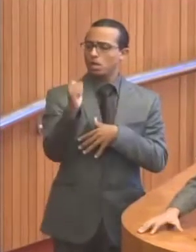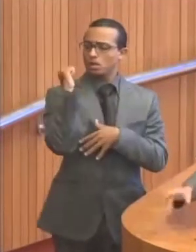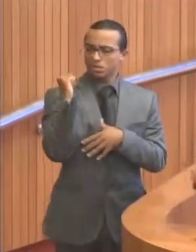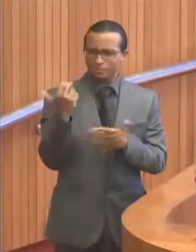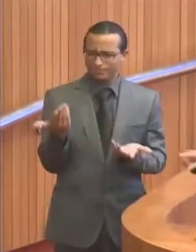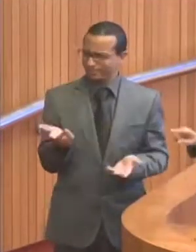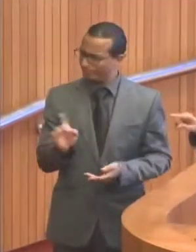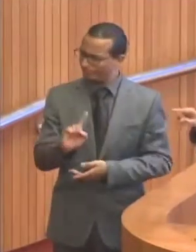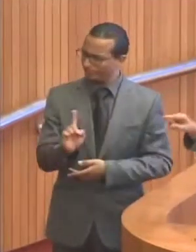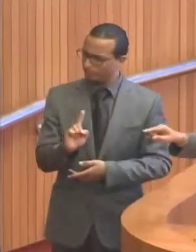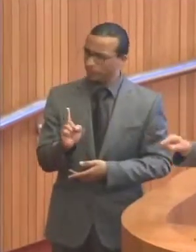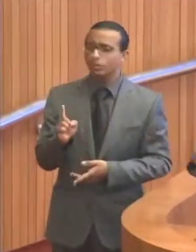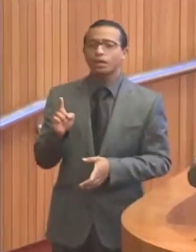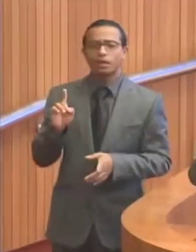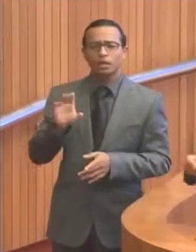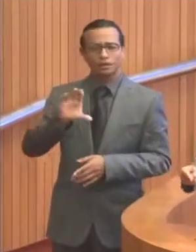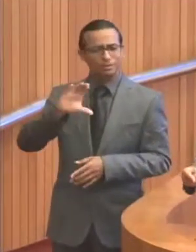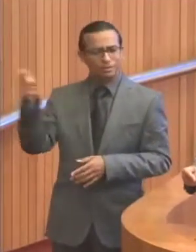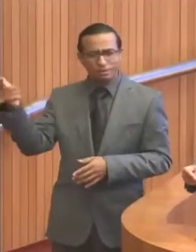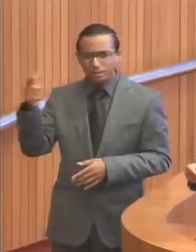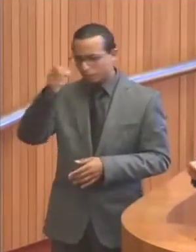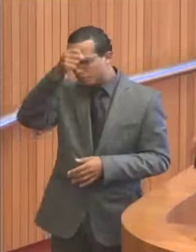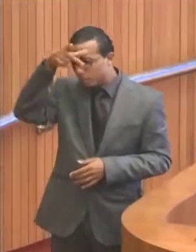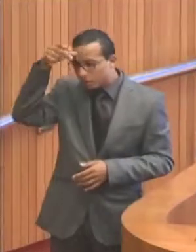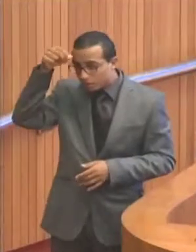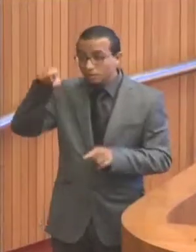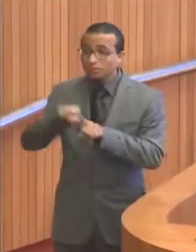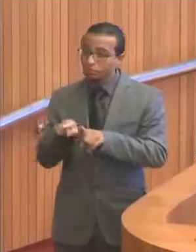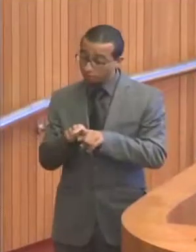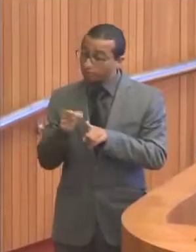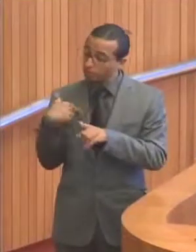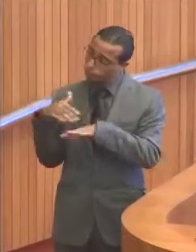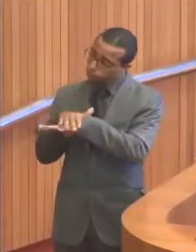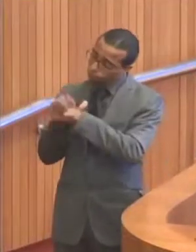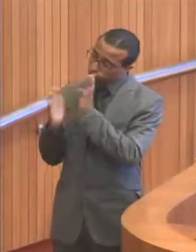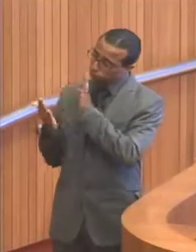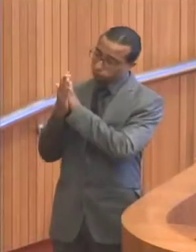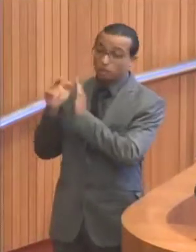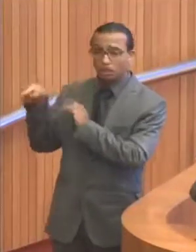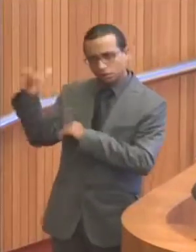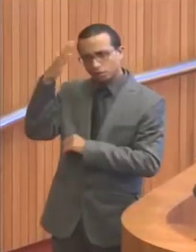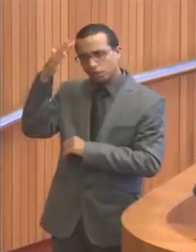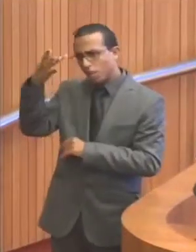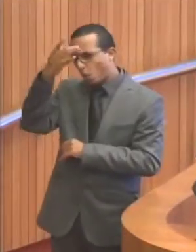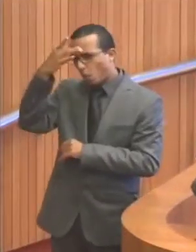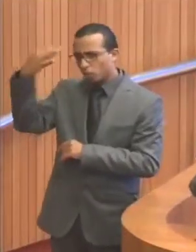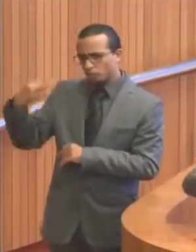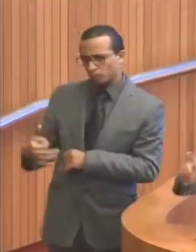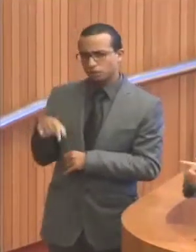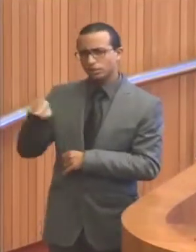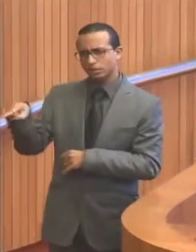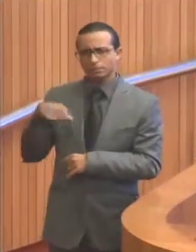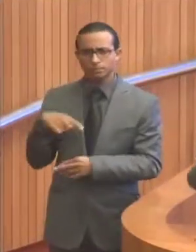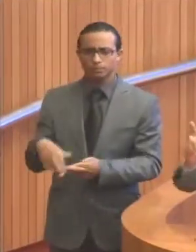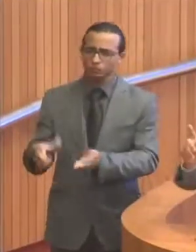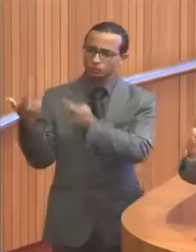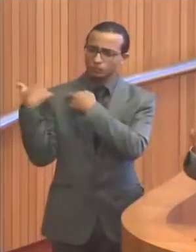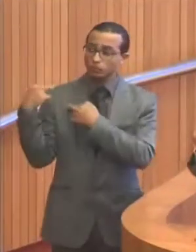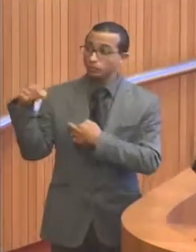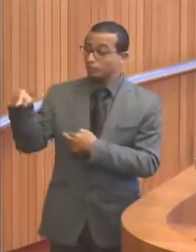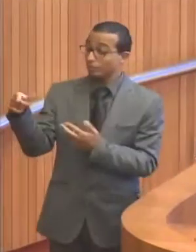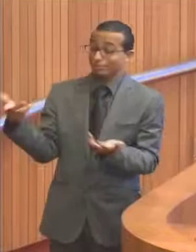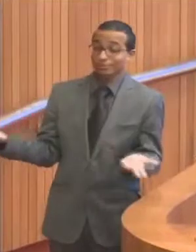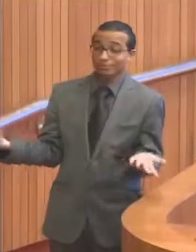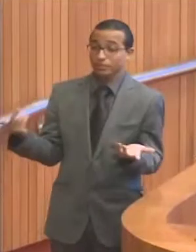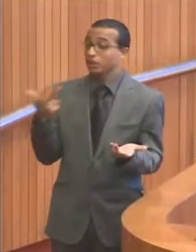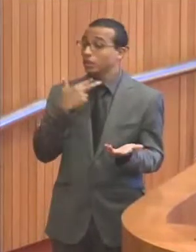E é evidente que o prefeito, como eu falei com ele, e ele disse para mim que está consciente da sua responsabilidade, não tem como